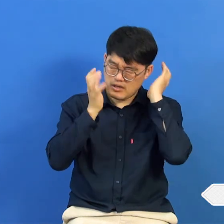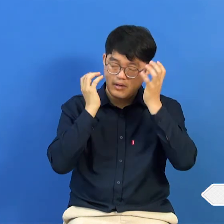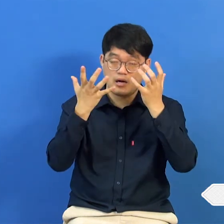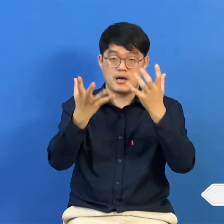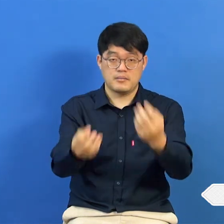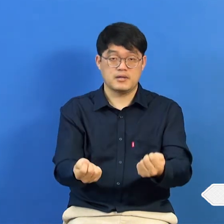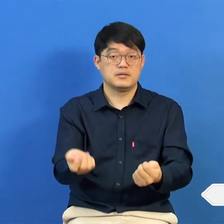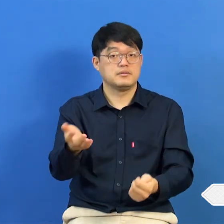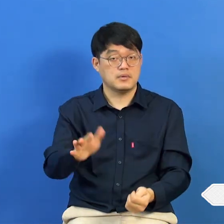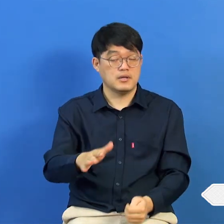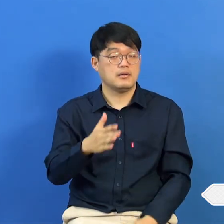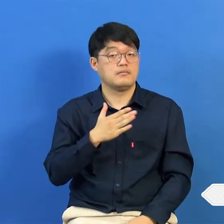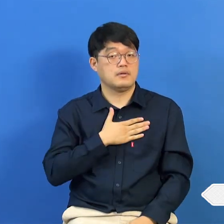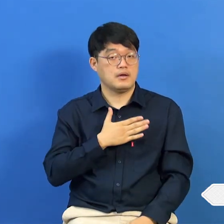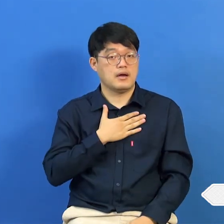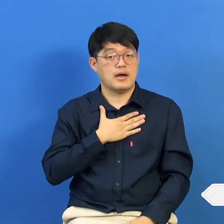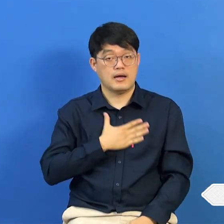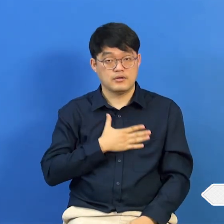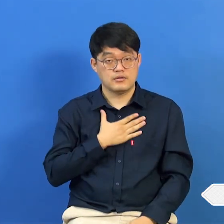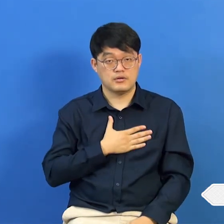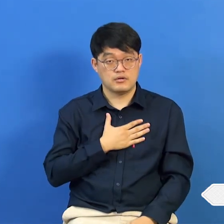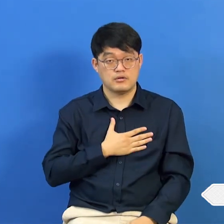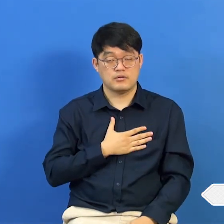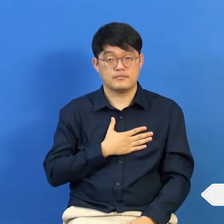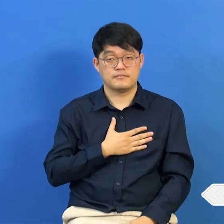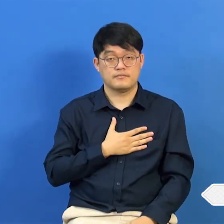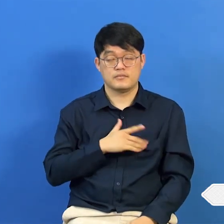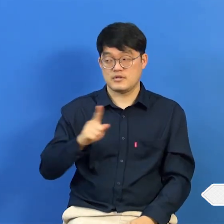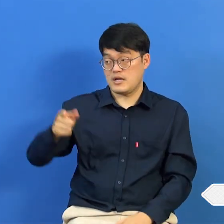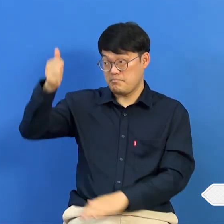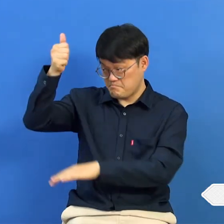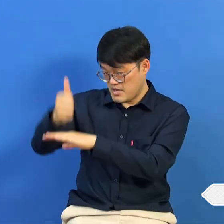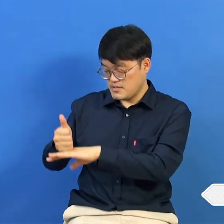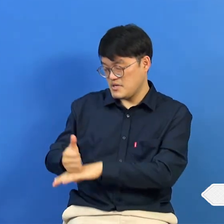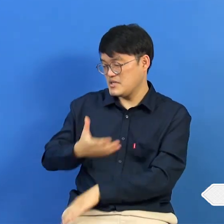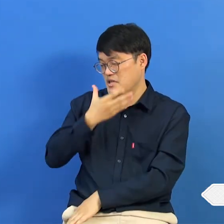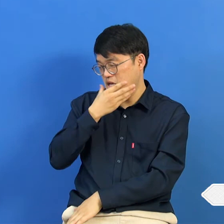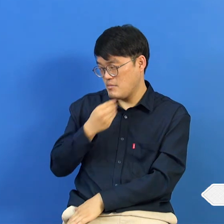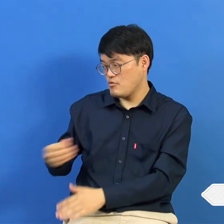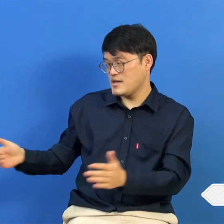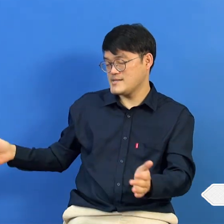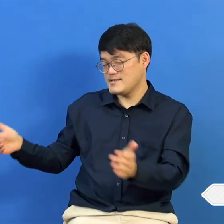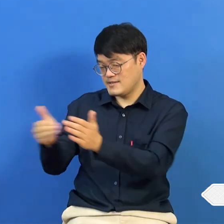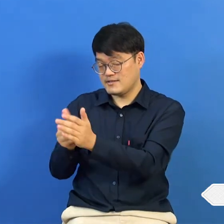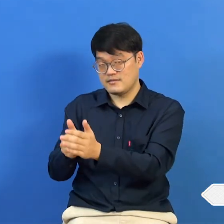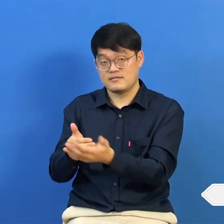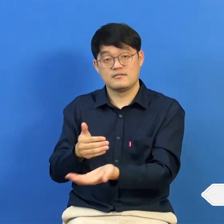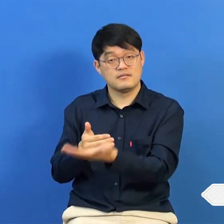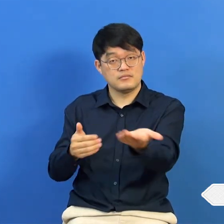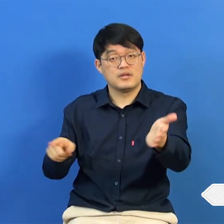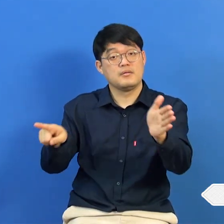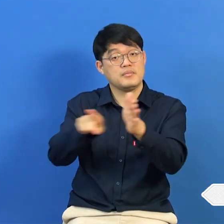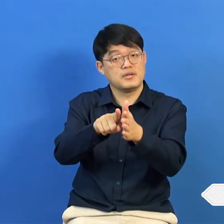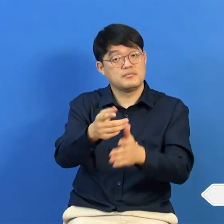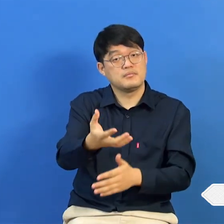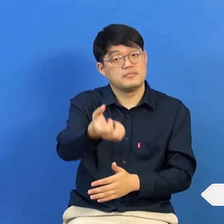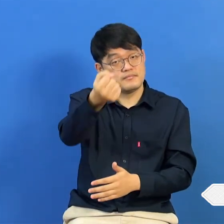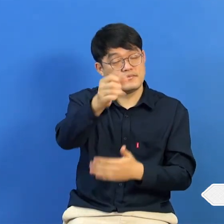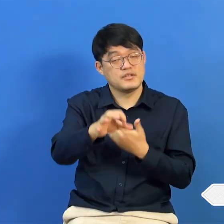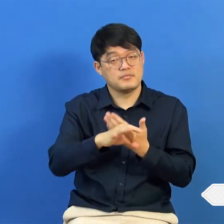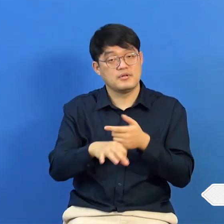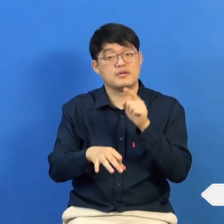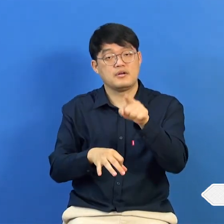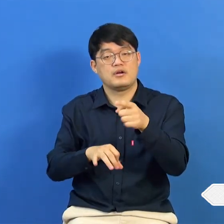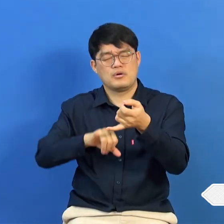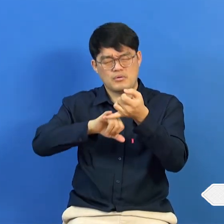많지만은 내가 아는 것은 하여튼 끝은 해피엔딩이다. 여러분의 믿음이 있으시다면 그걸